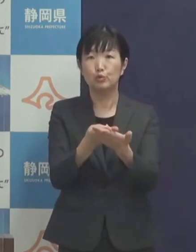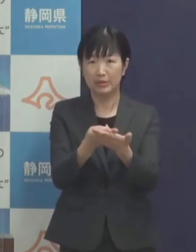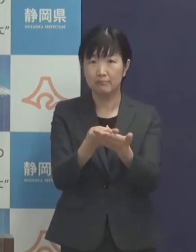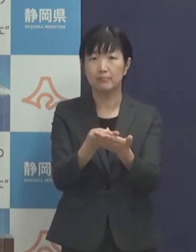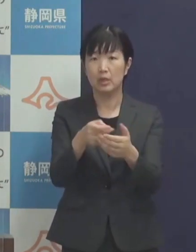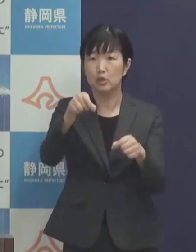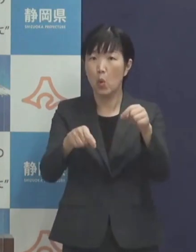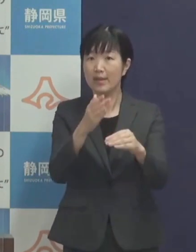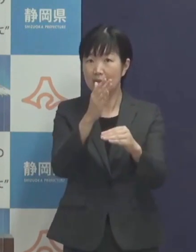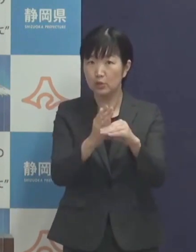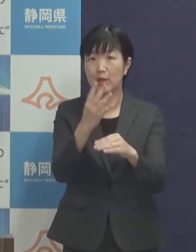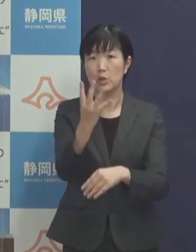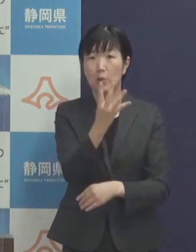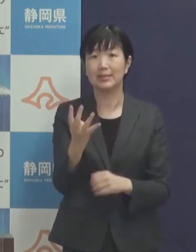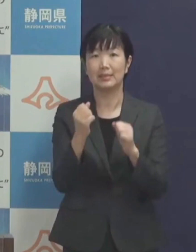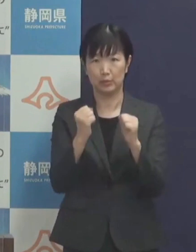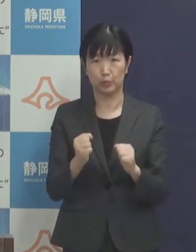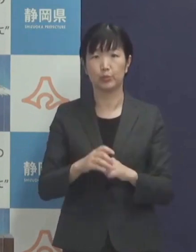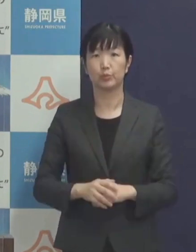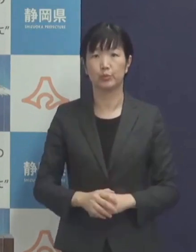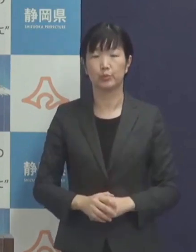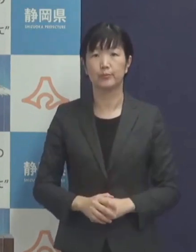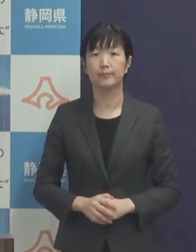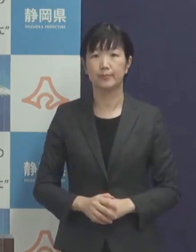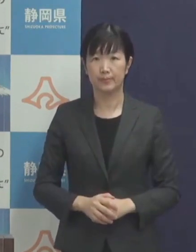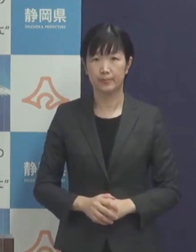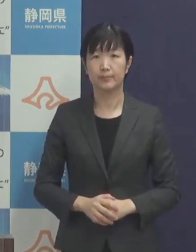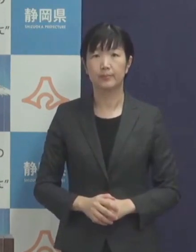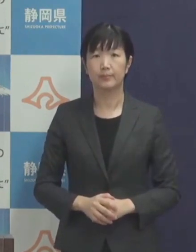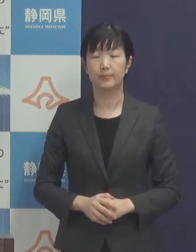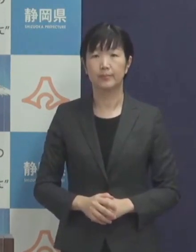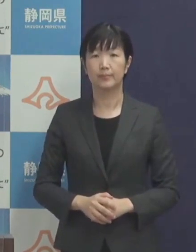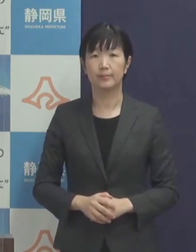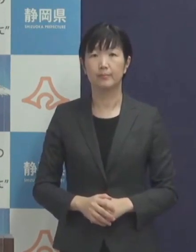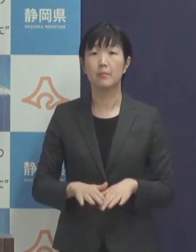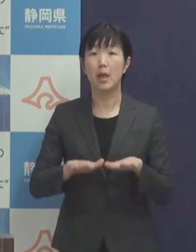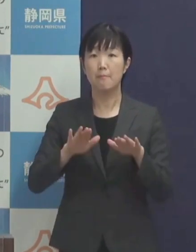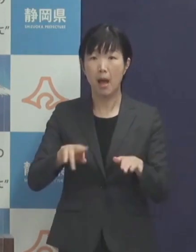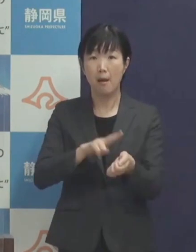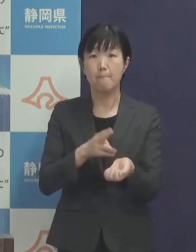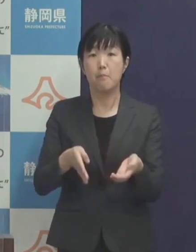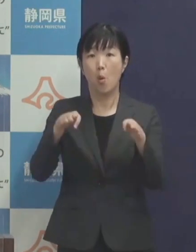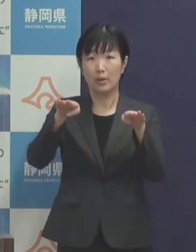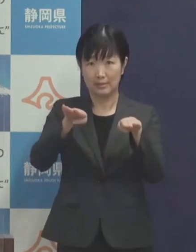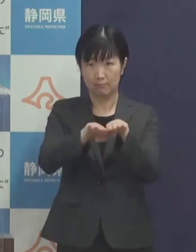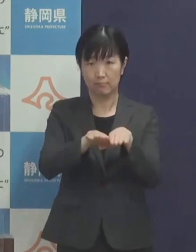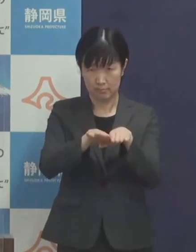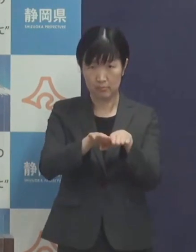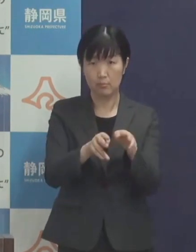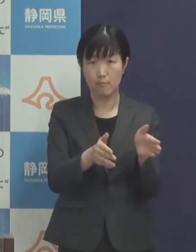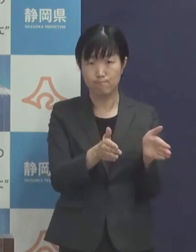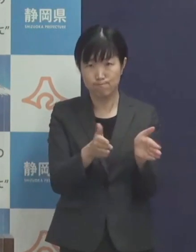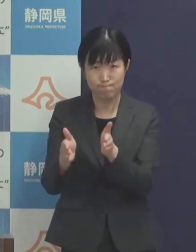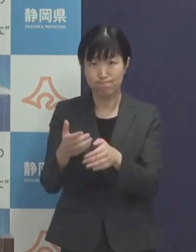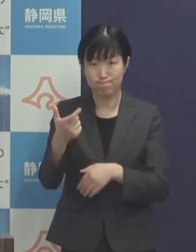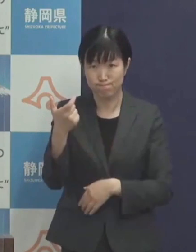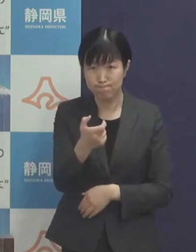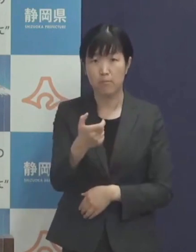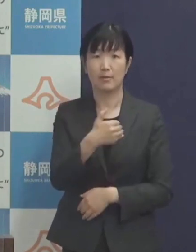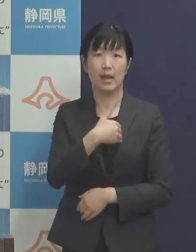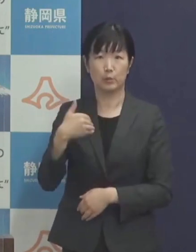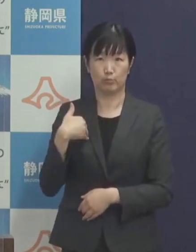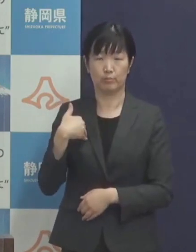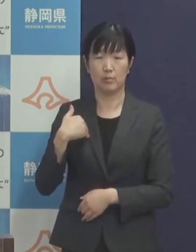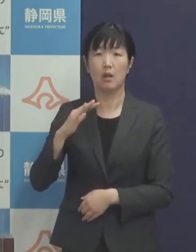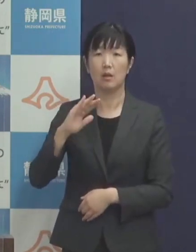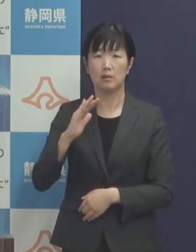が4名となっております。そうしたことで医療提供体制は十分に確保されておりますけれども、複